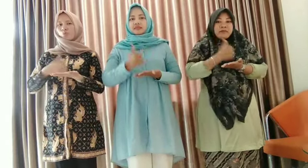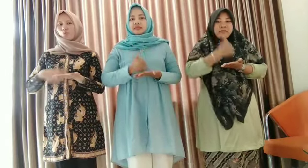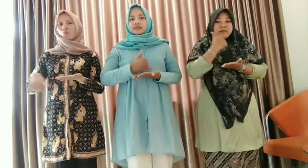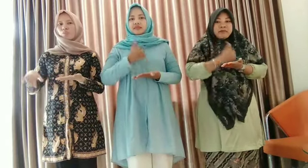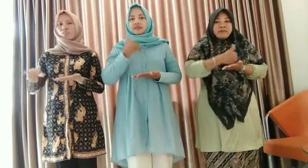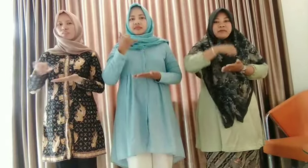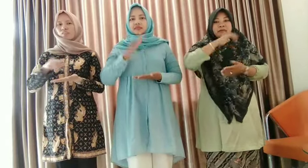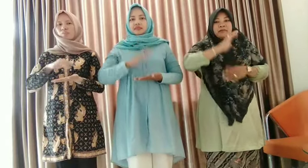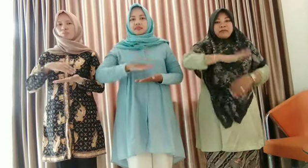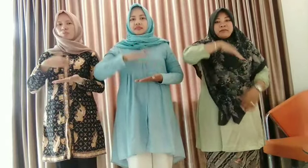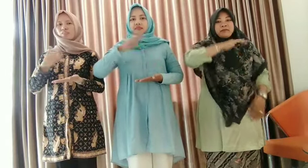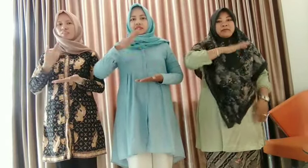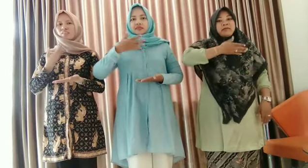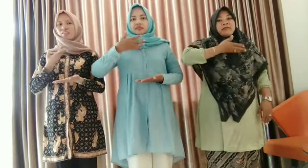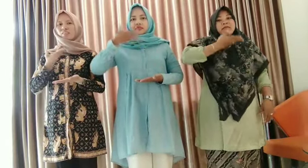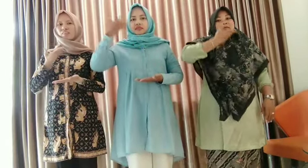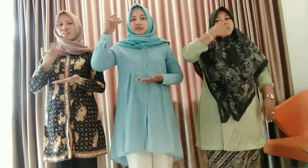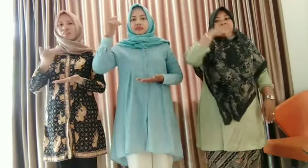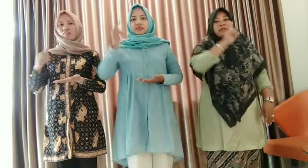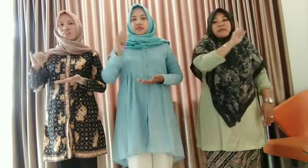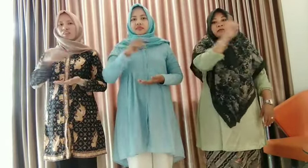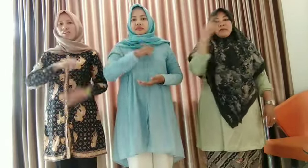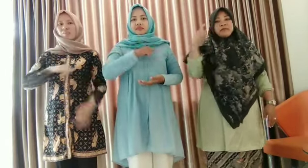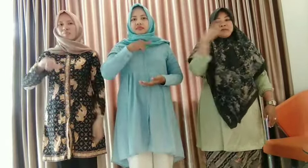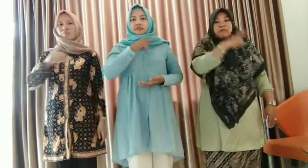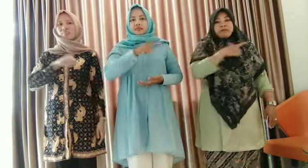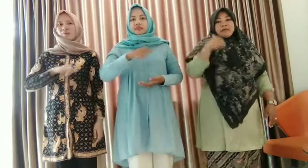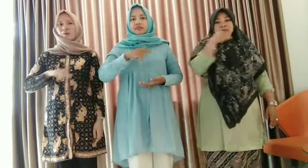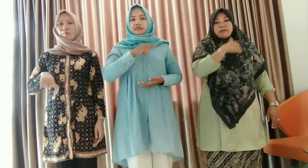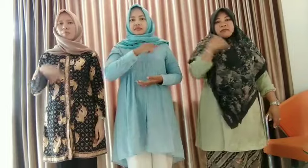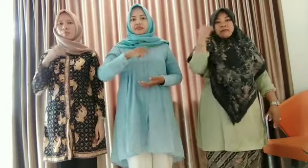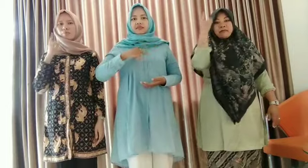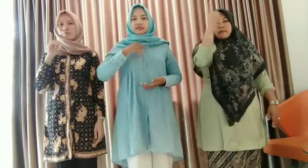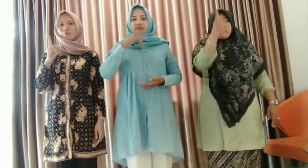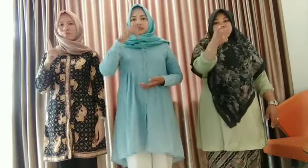Sungguh tenang ku rasa saat bersamamu,